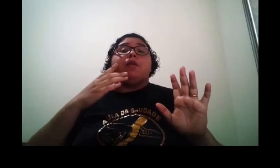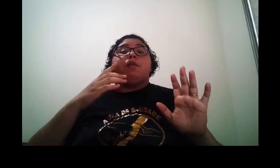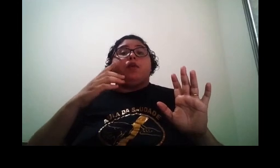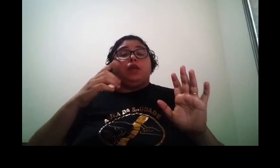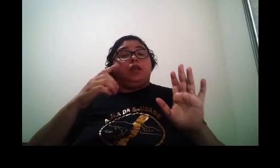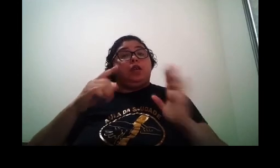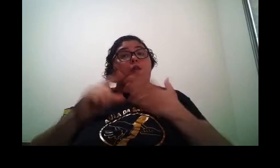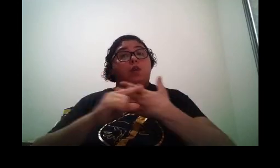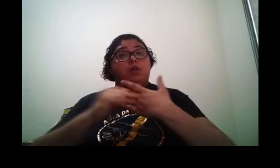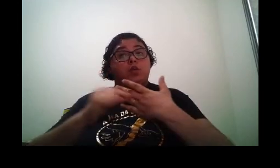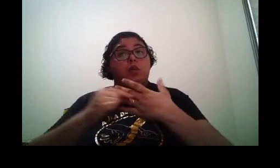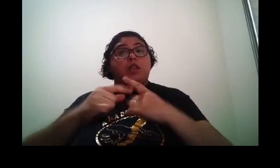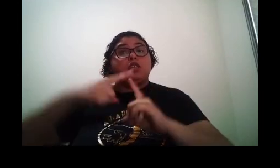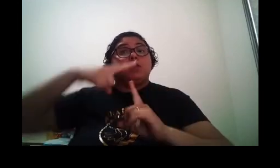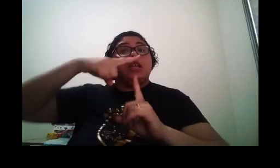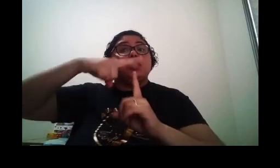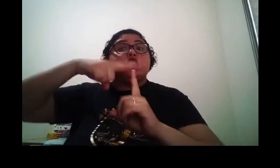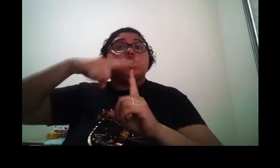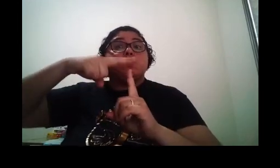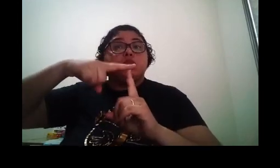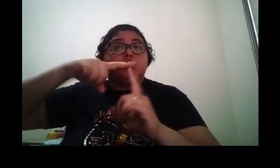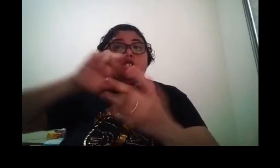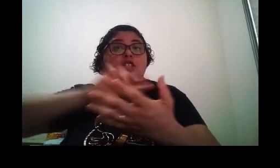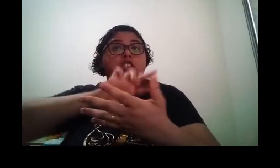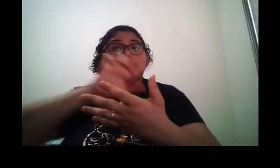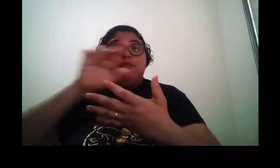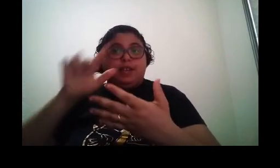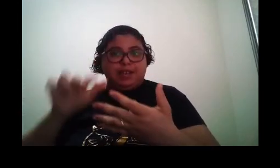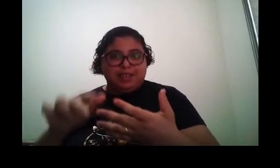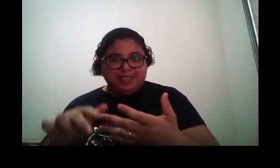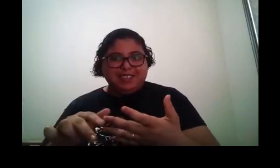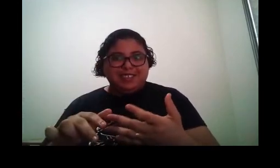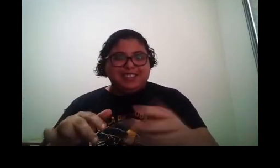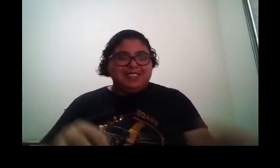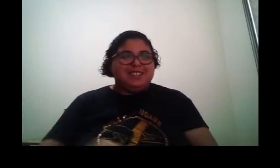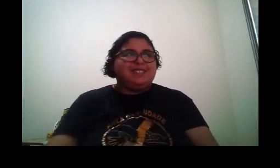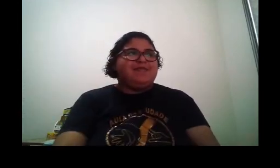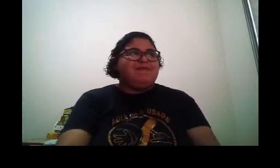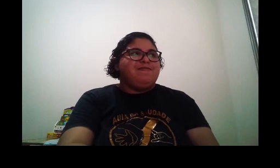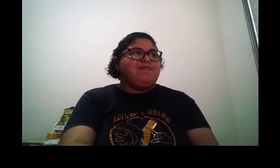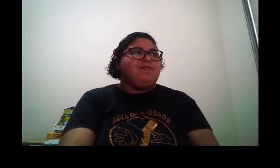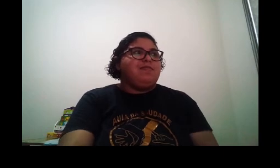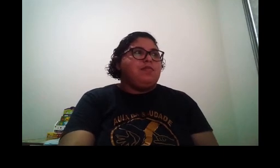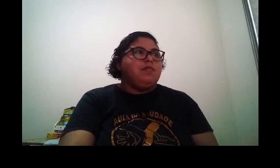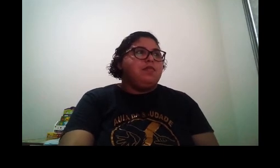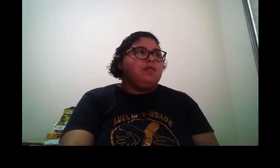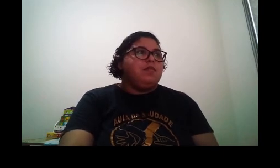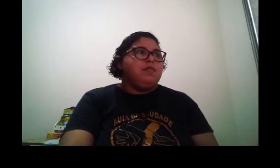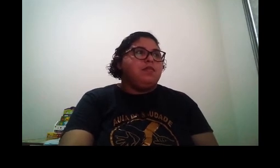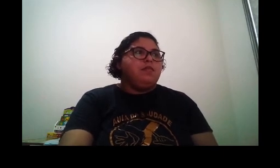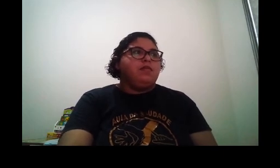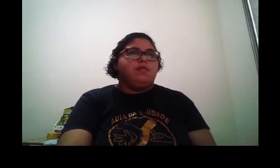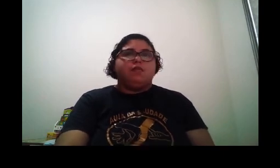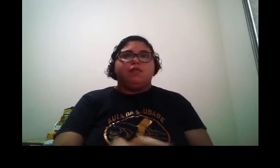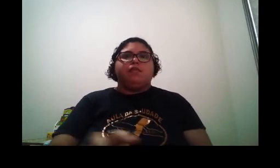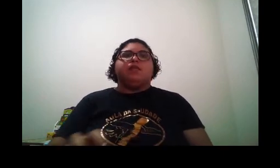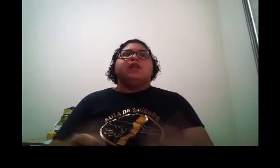autor, ele apresenta tipos dessas identidades surdas. E quais são esses